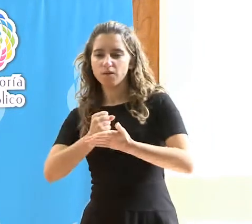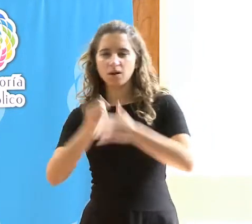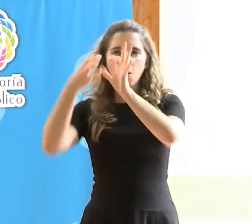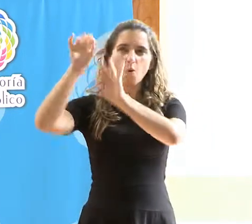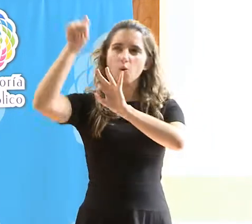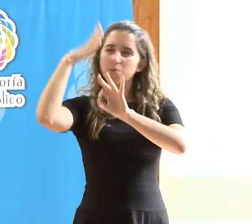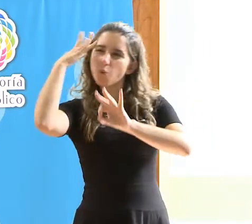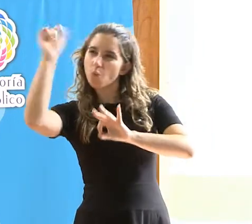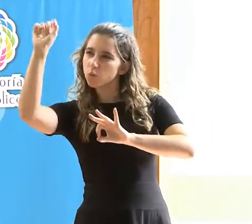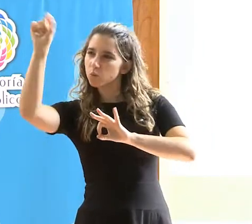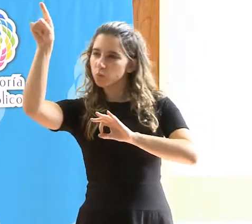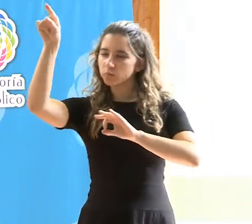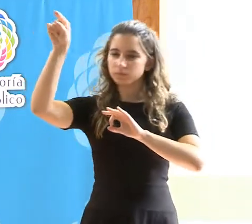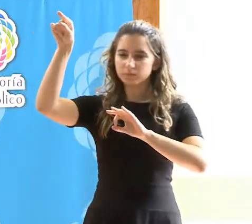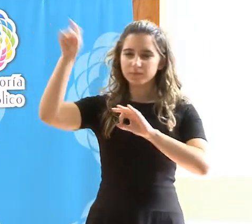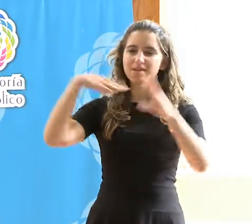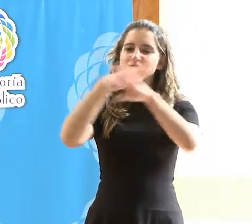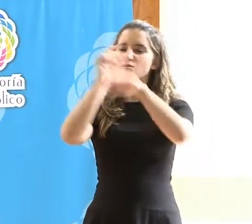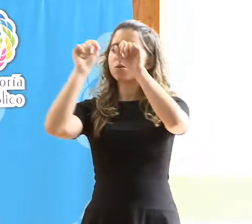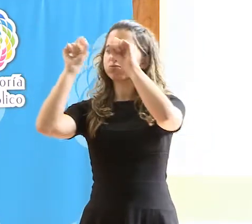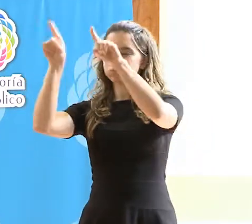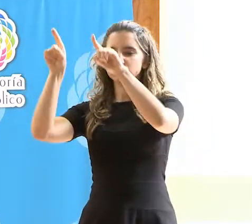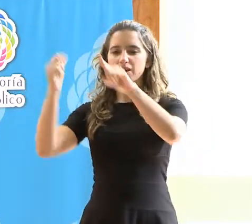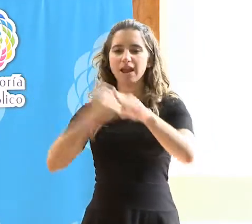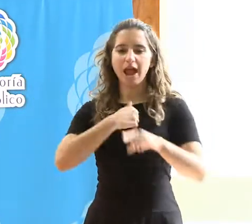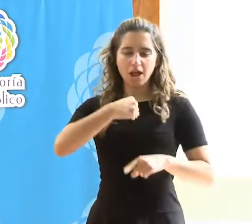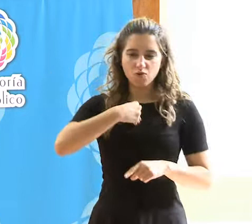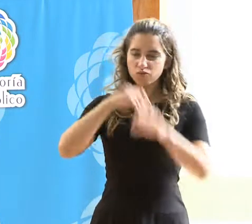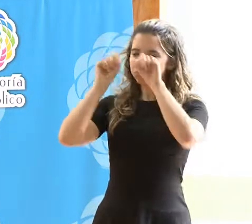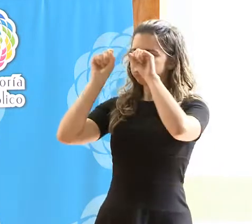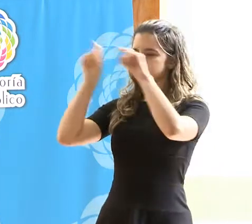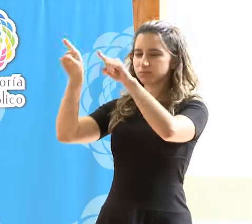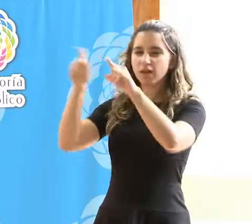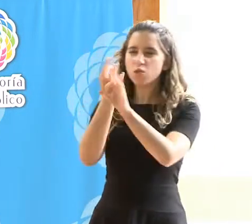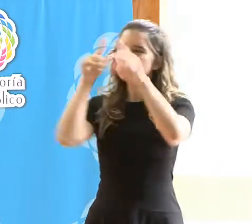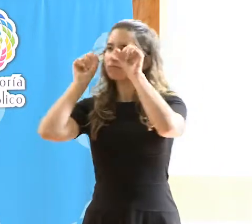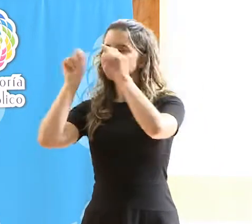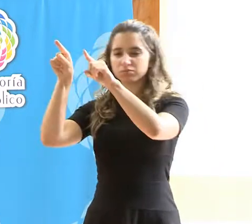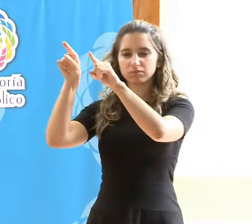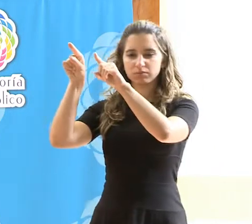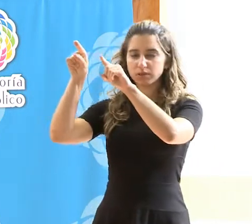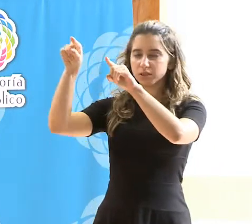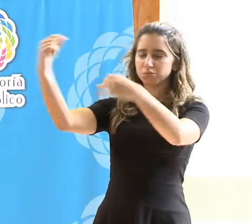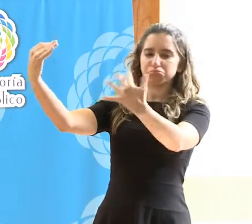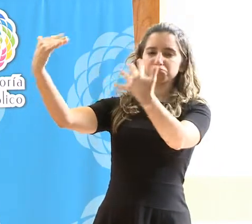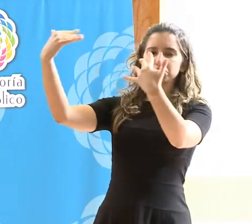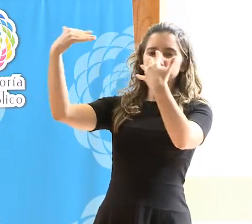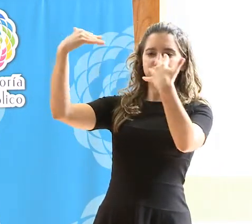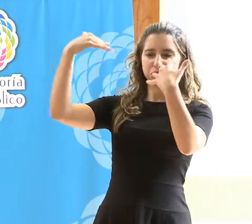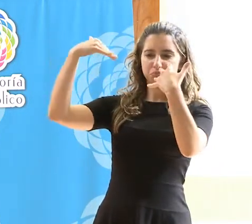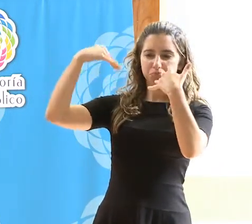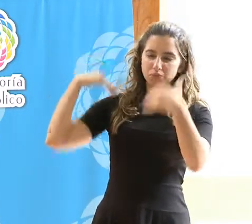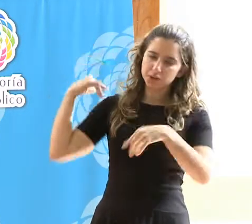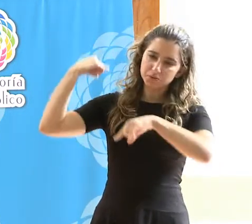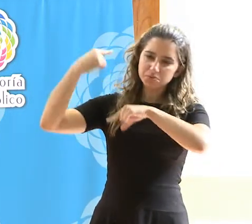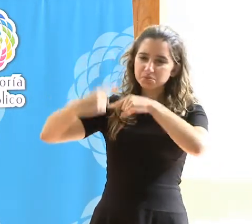europeo en la cultura y en la lengua, católico en lo religioso, letrado en la educación, se hicieron carne en generaciones